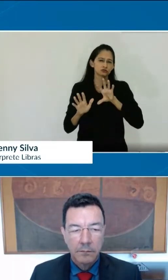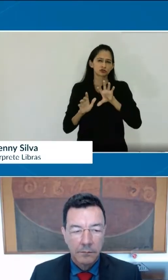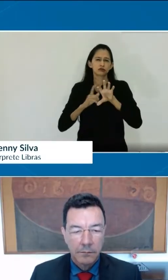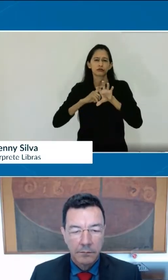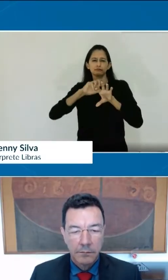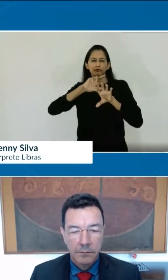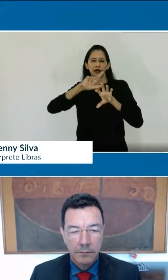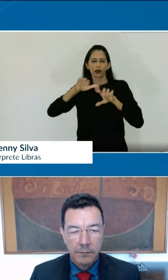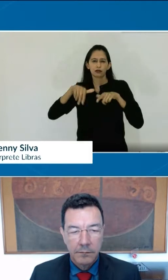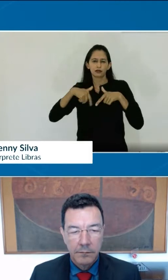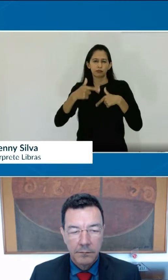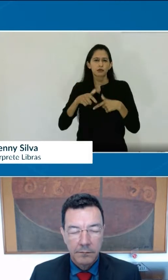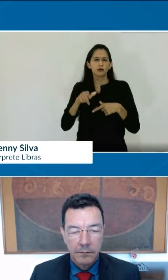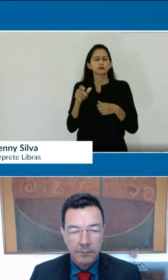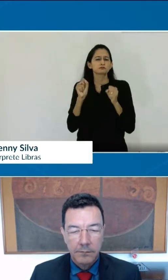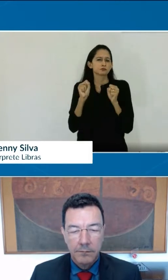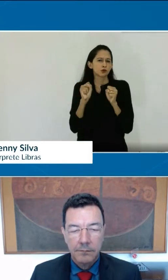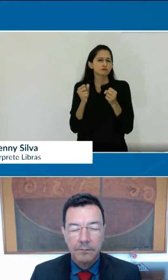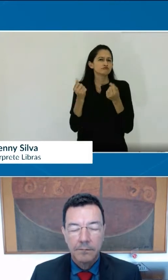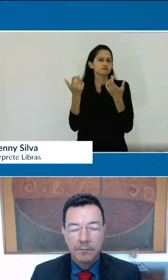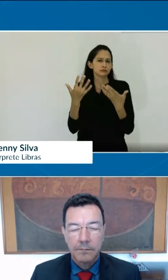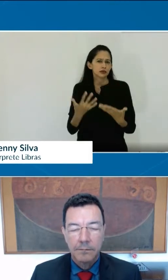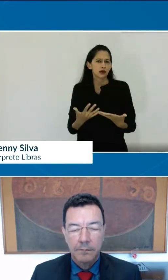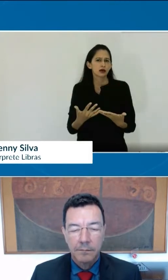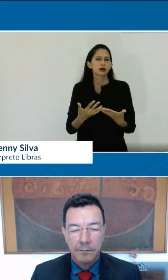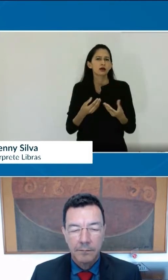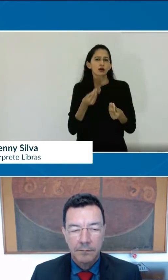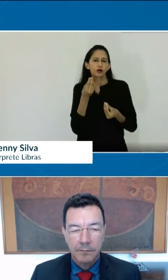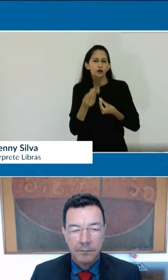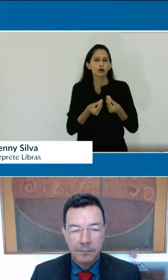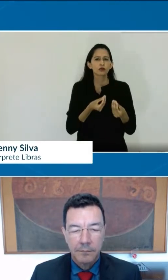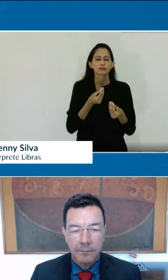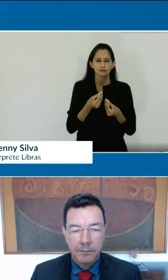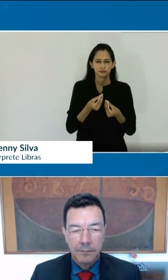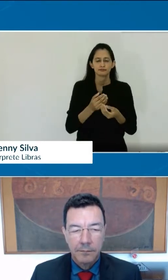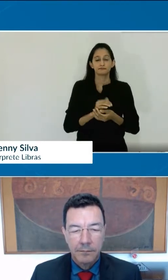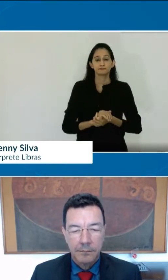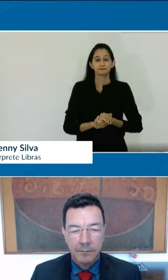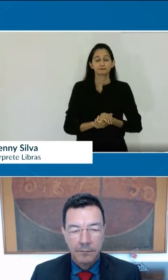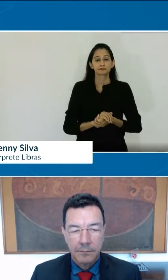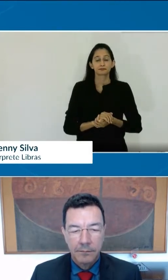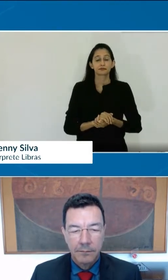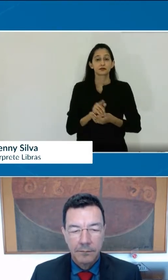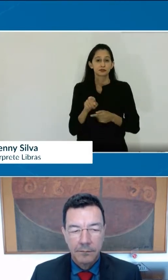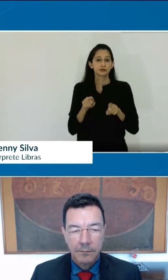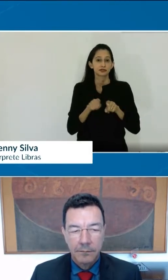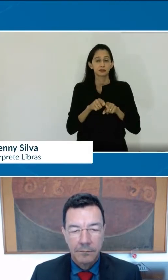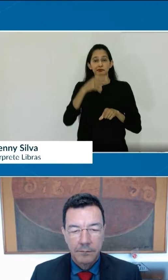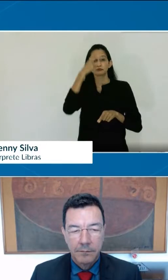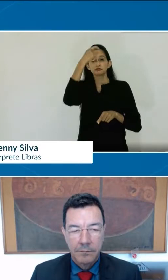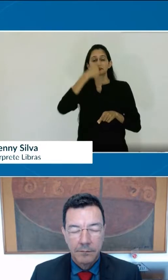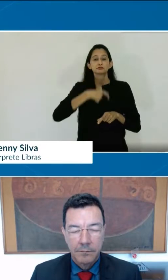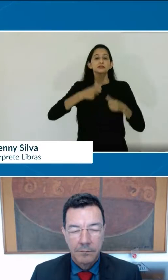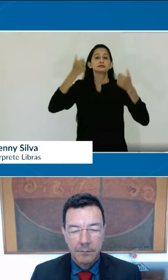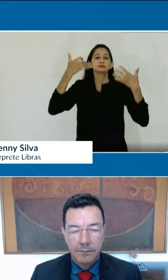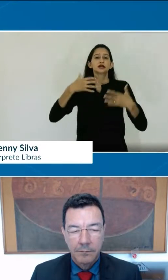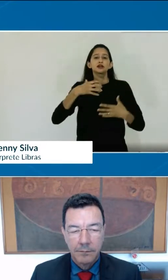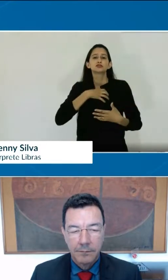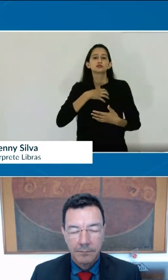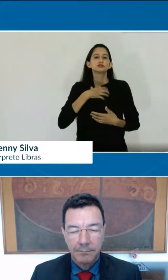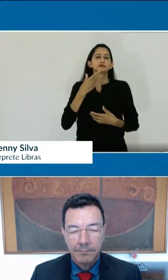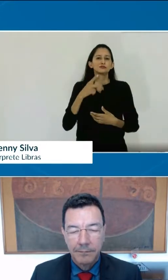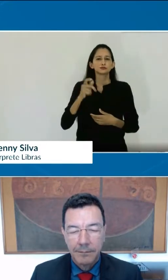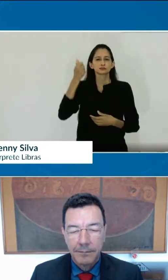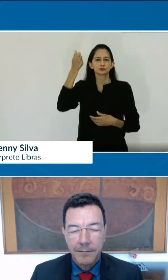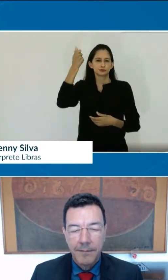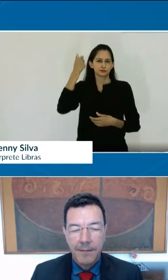ações, né, professor? Eu gostaria que o senhor pudesse contar para a gente aí e que o senhor começasse, por favor, com a sua autodescrição também. Muito